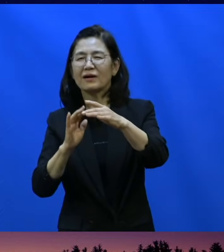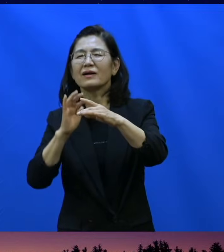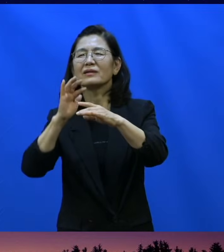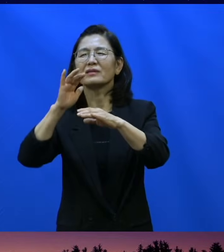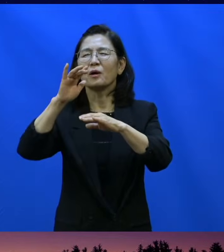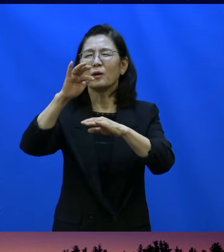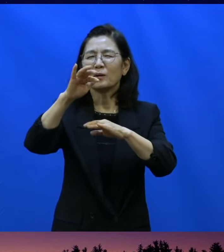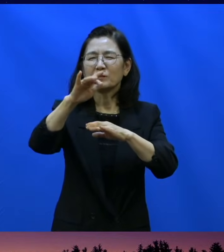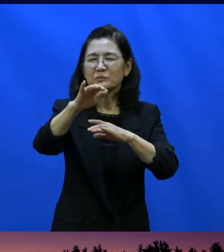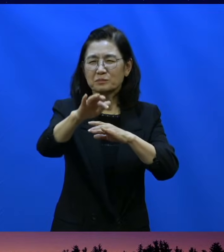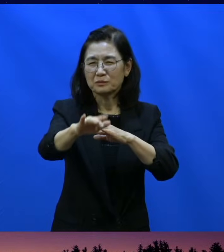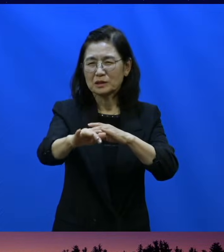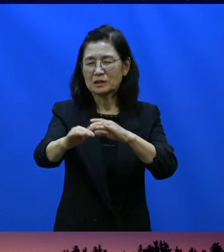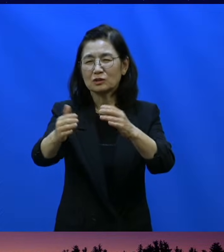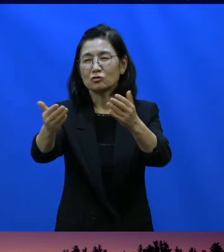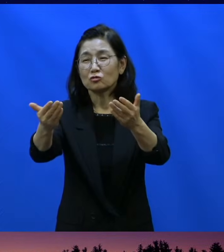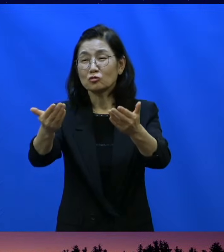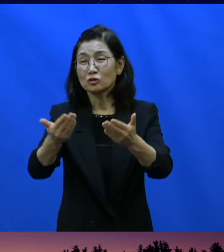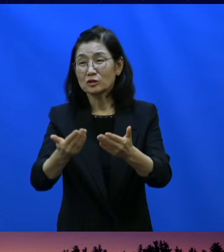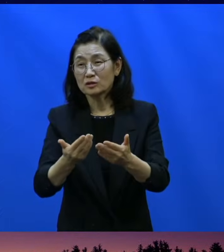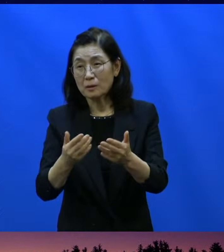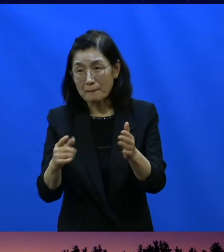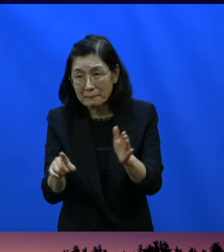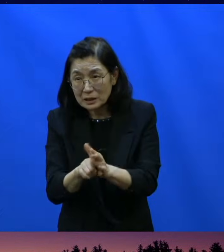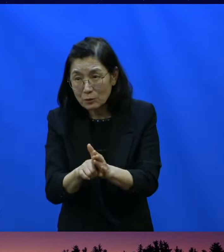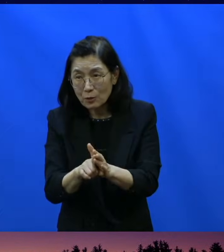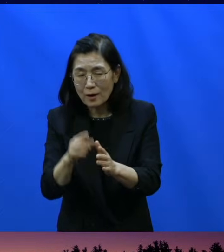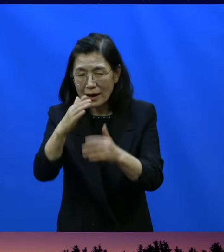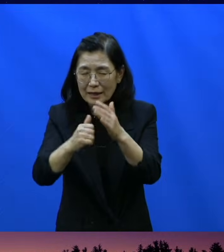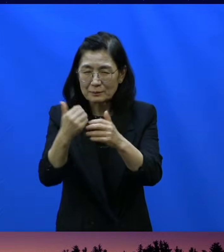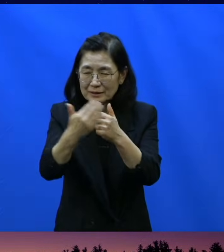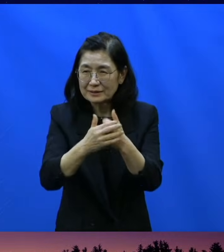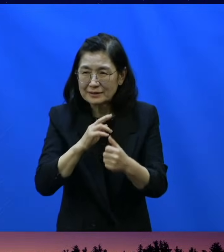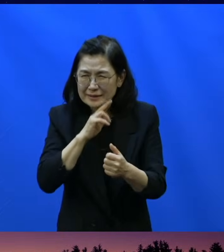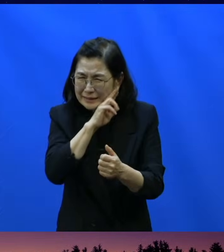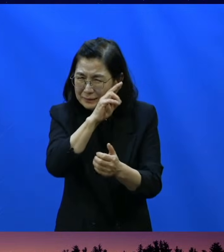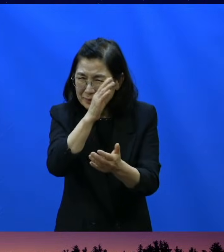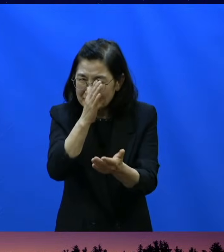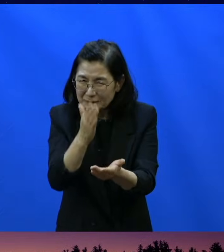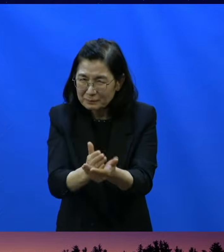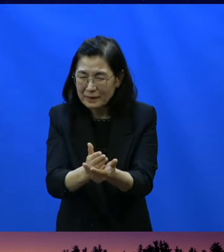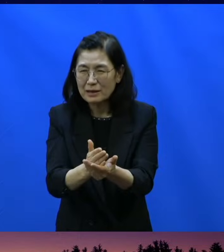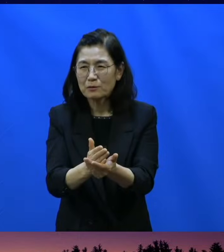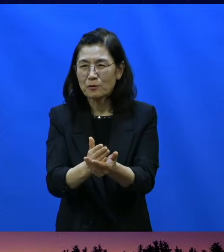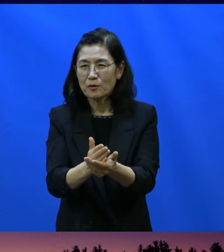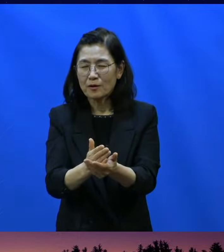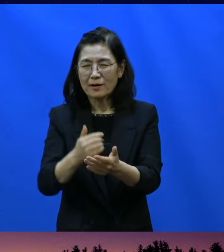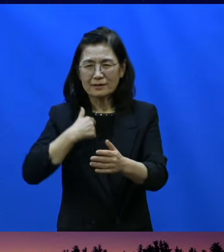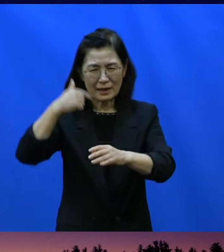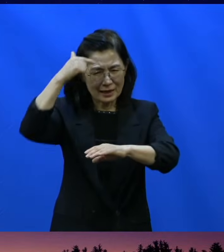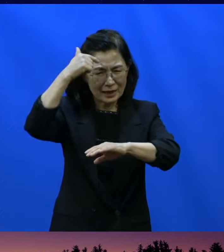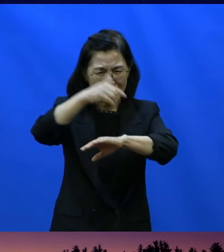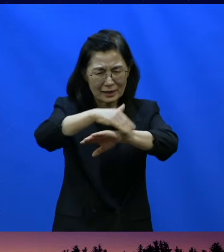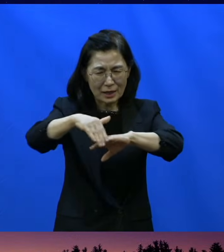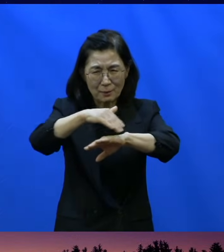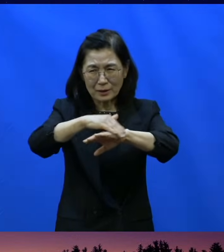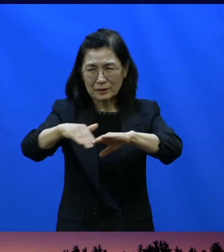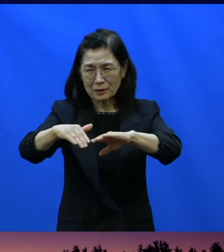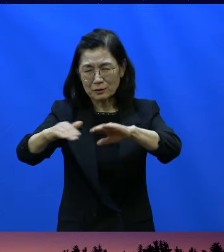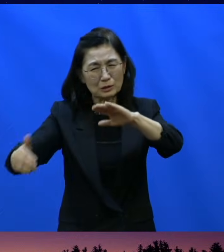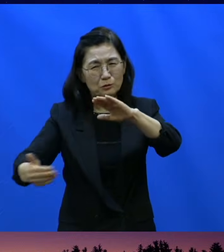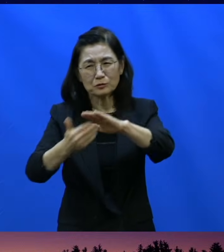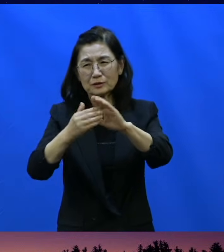사실을 믿고 그 은혜를 의심하지 말고 상황이 어떠할지라도 우리 생각대로 돌아가지 않아도 하나님의